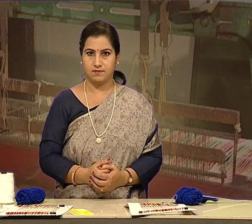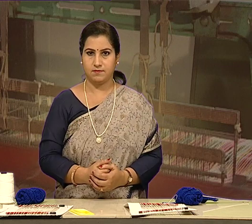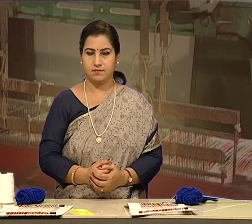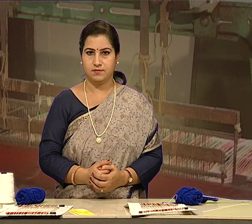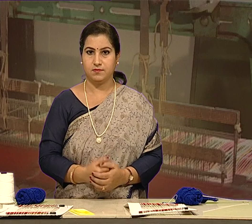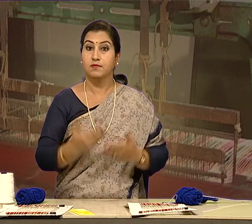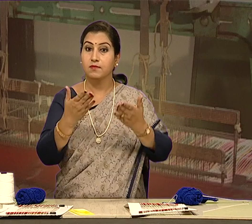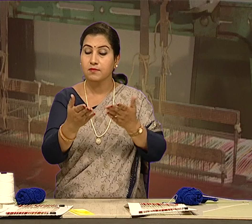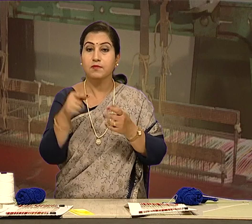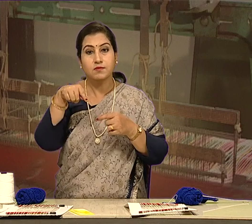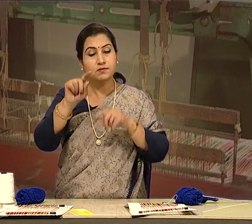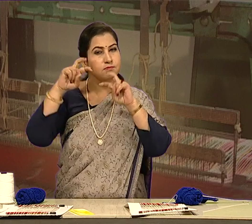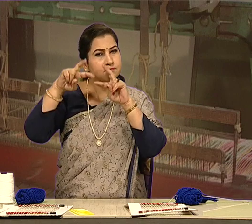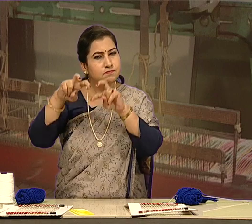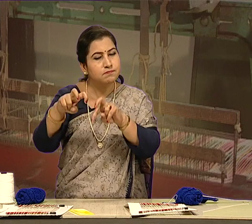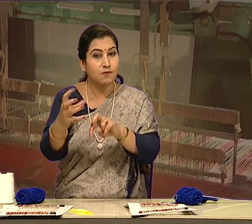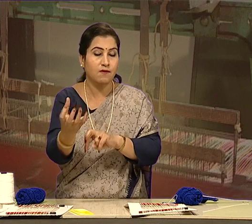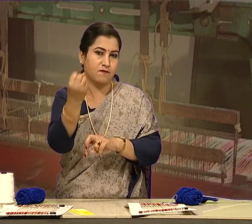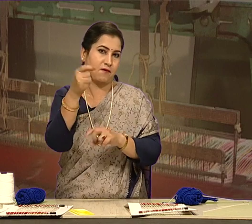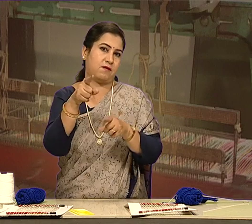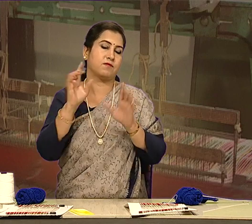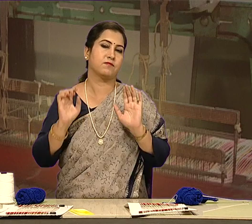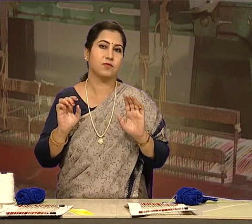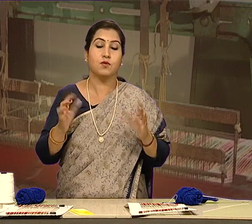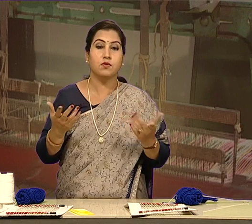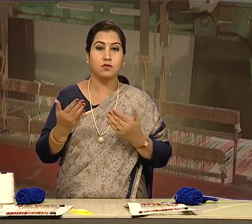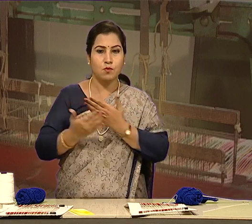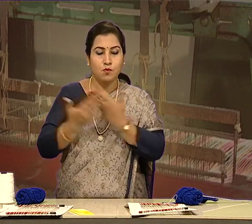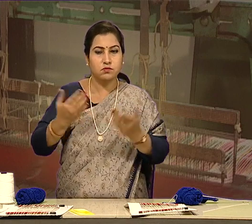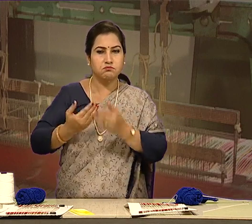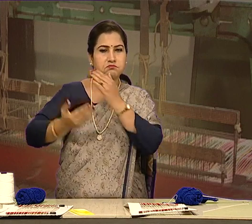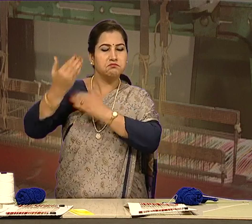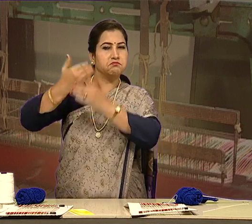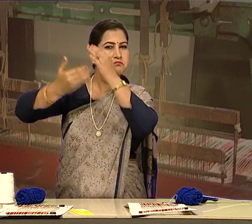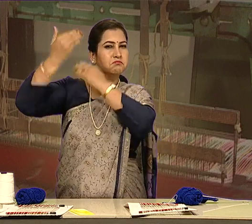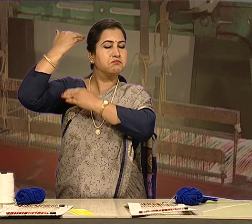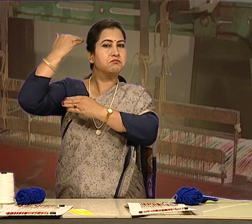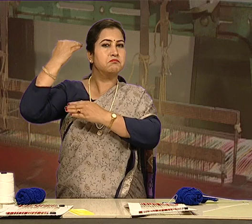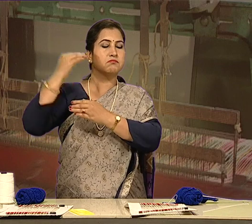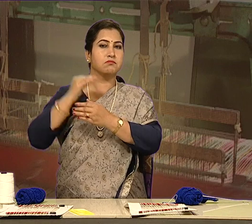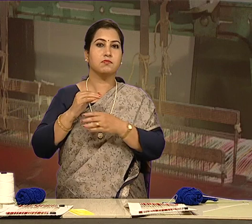आपको खोजना है कि वस्त्र का इतिहास कितना पुराना